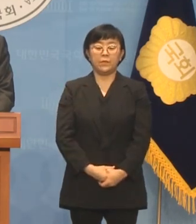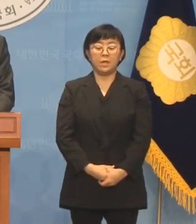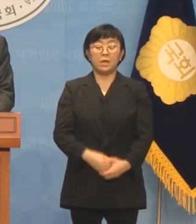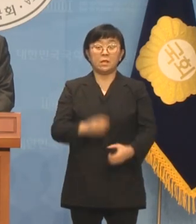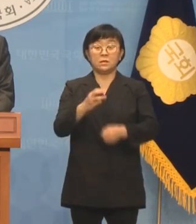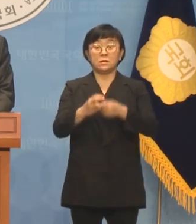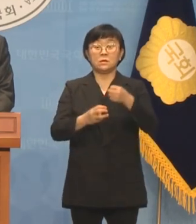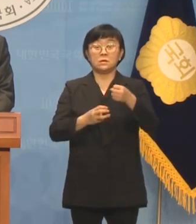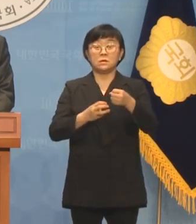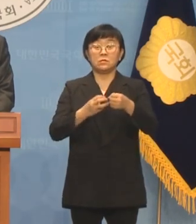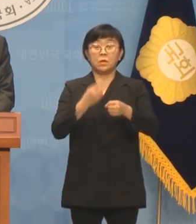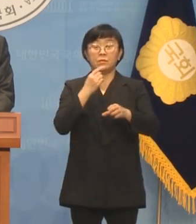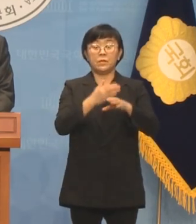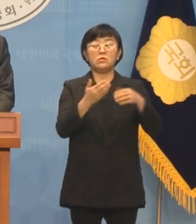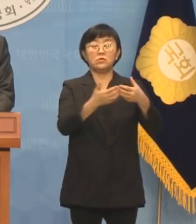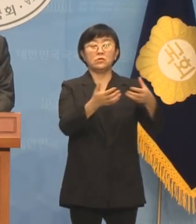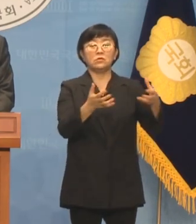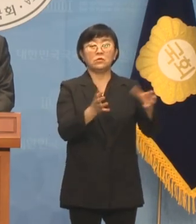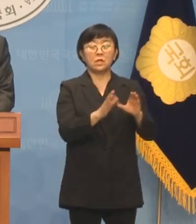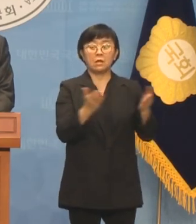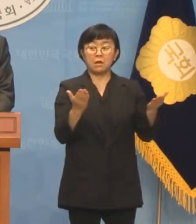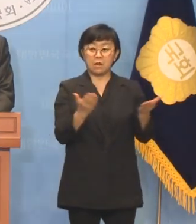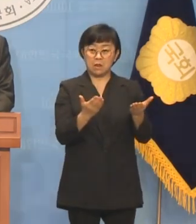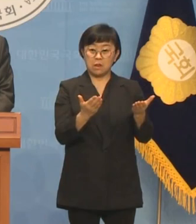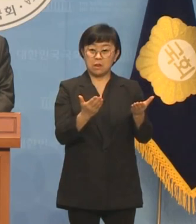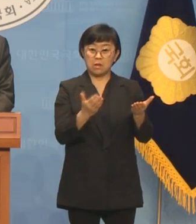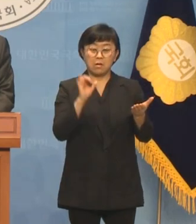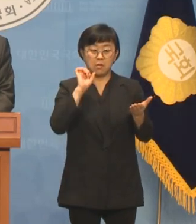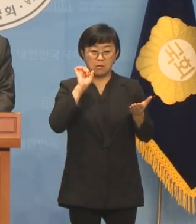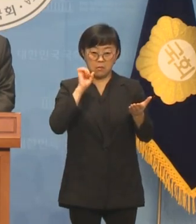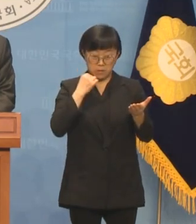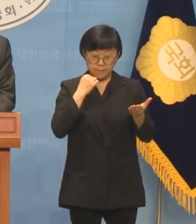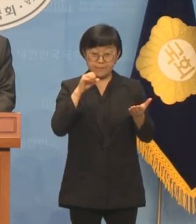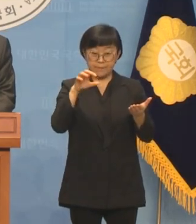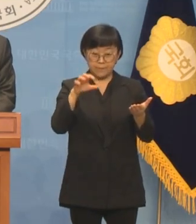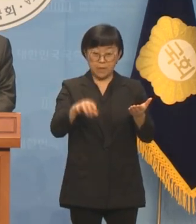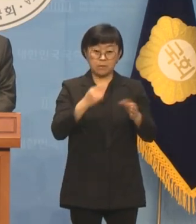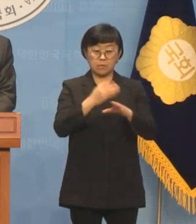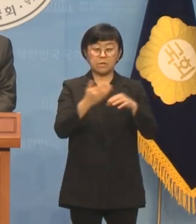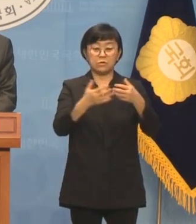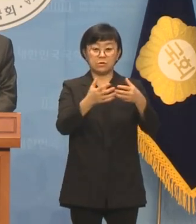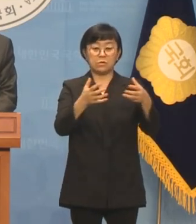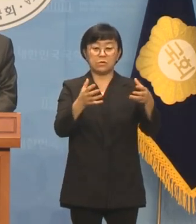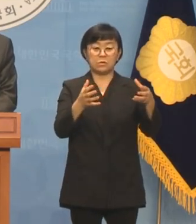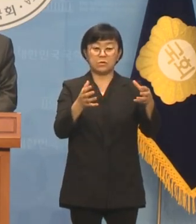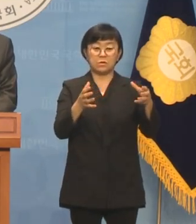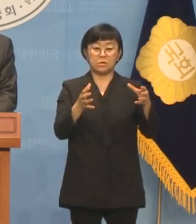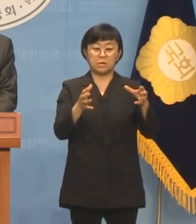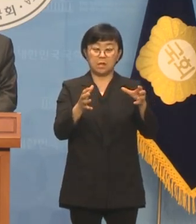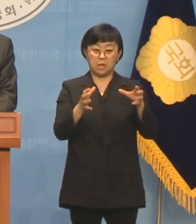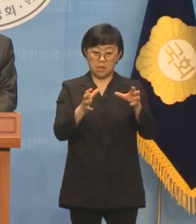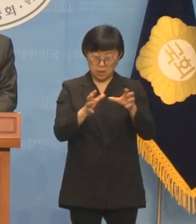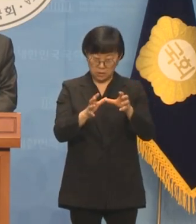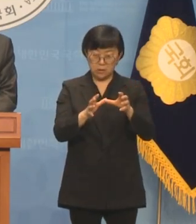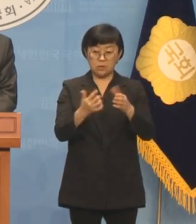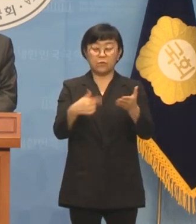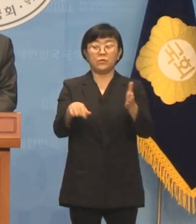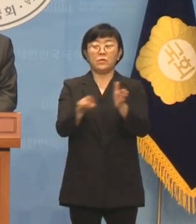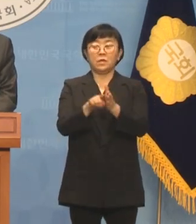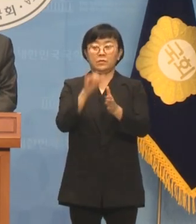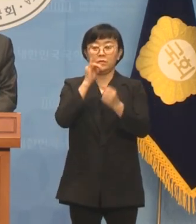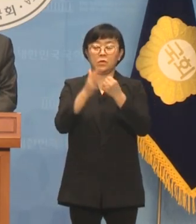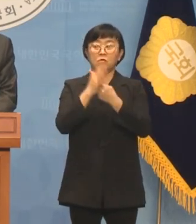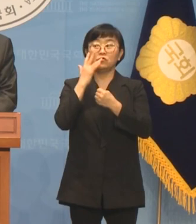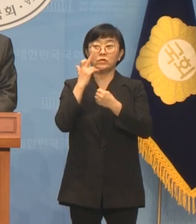30여 년간 민주당의 흠지 영남에서 어렵게 민주당의 깃발을 고수해온 저는